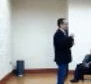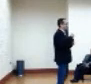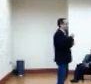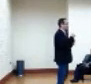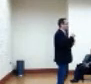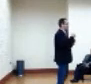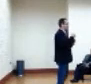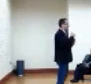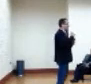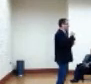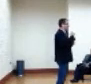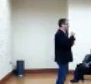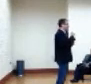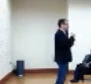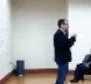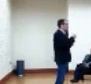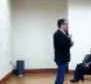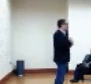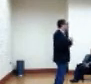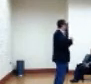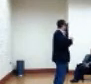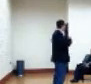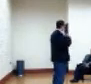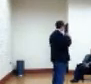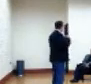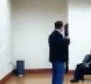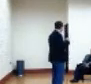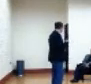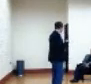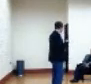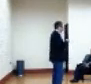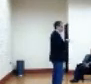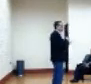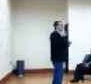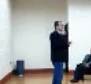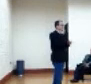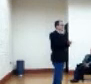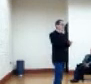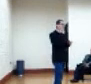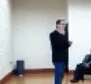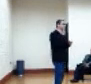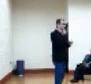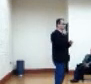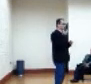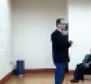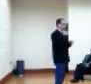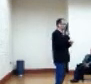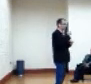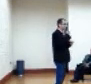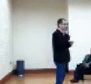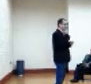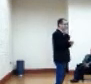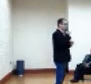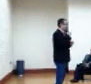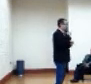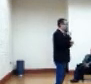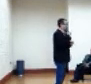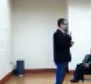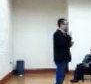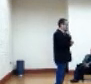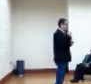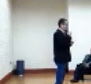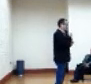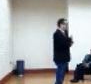bueno, eso me llevó a presentar una propuesta de investigación en 2016 para identificar bibliográficamente y a través de algunas entrevistas cuáles